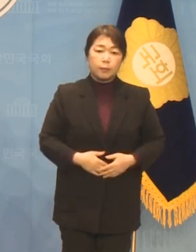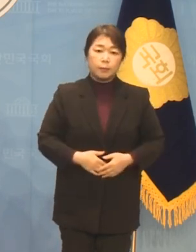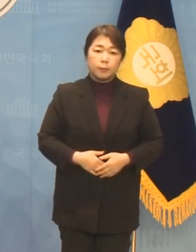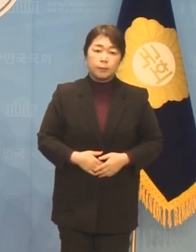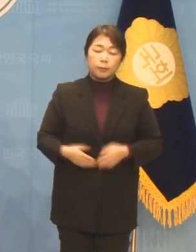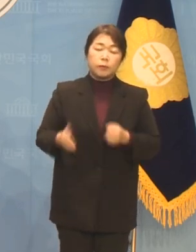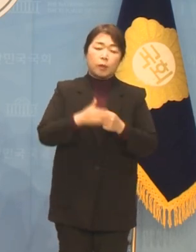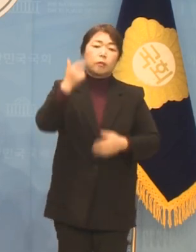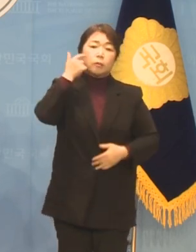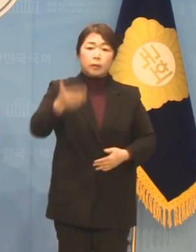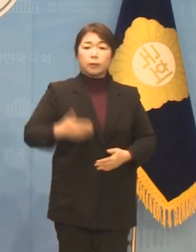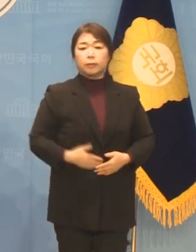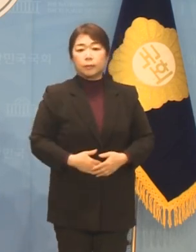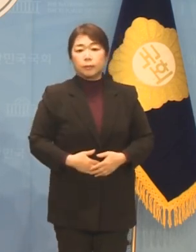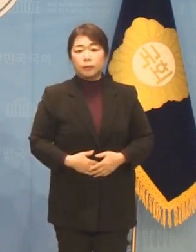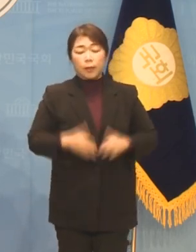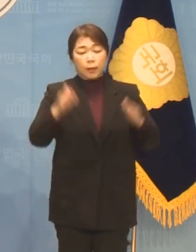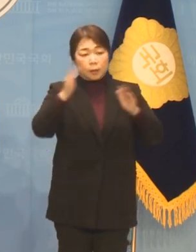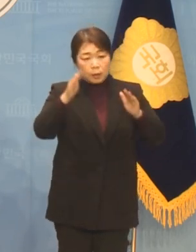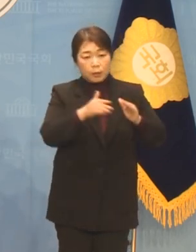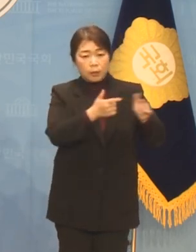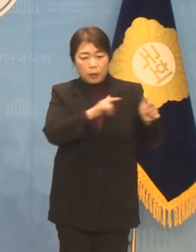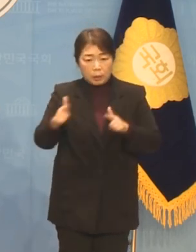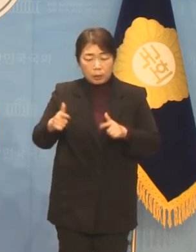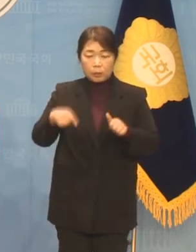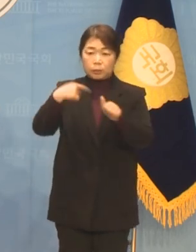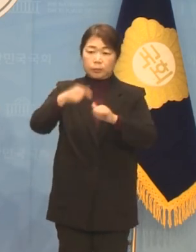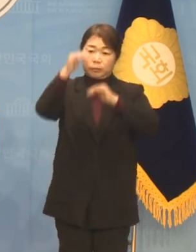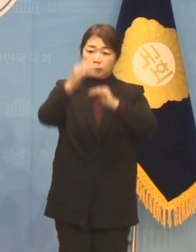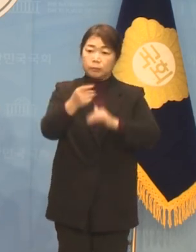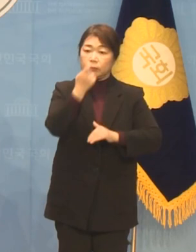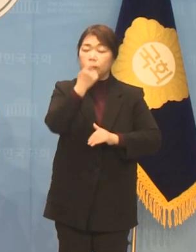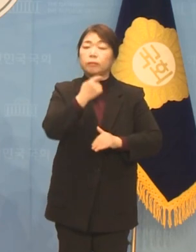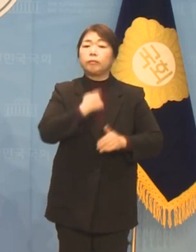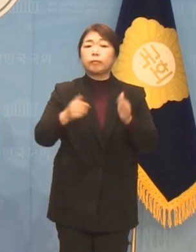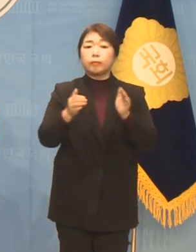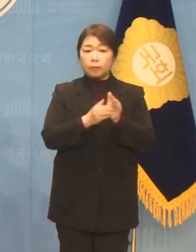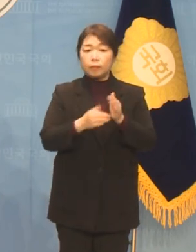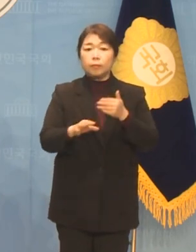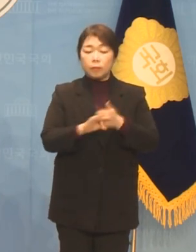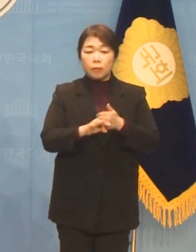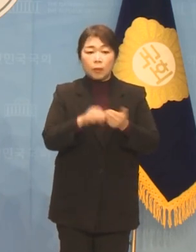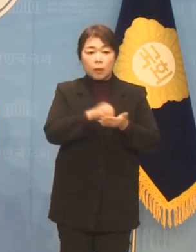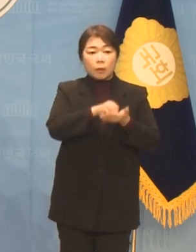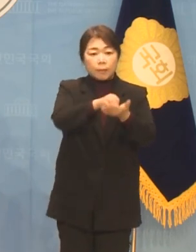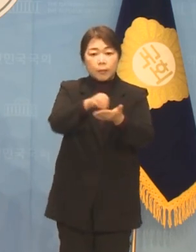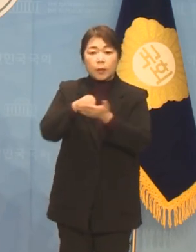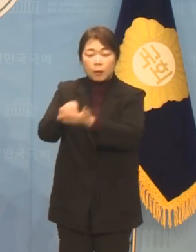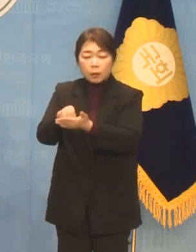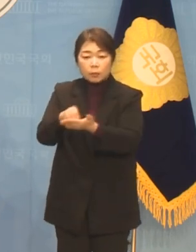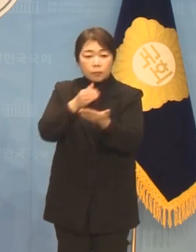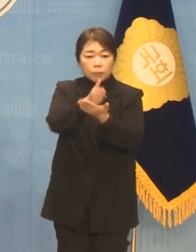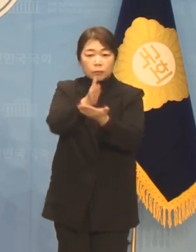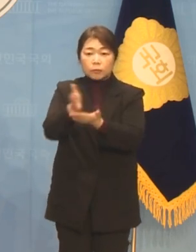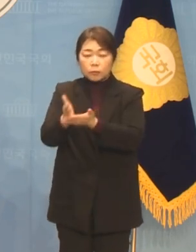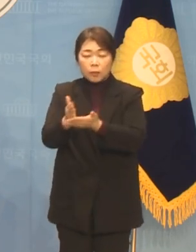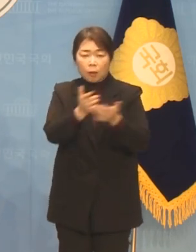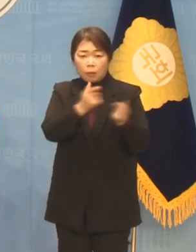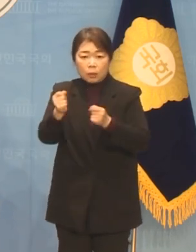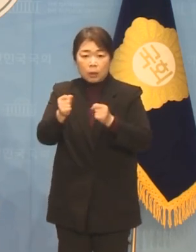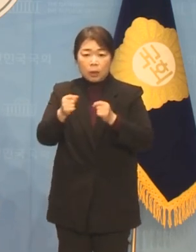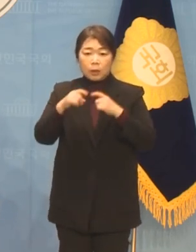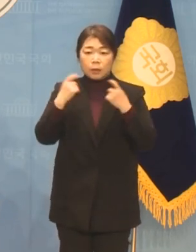없습니다. 다양한 아이들이 다양한 교육과정을 받았다면 어찌 진학의 경로가 이토록 획일적일 수